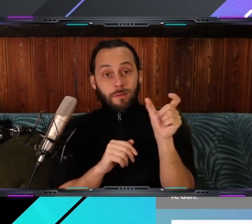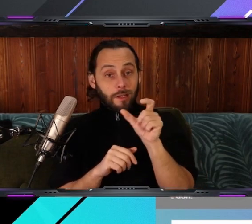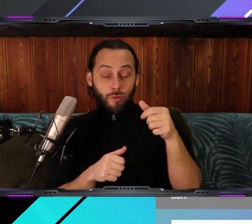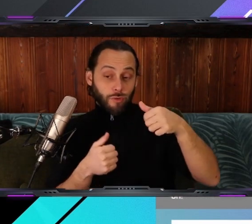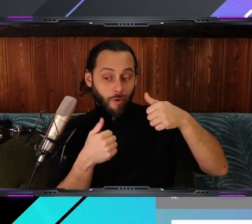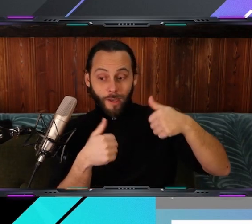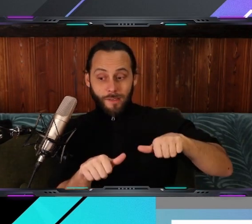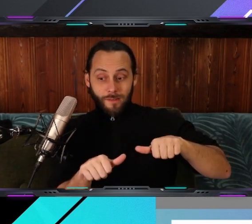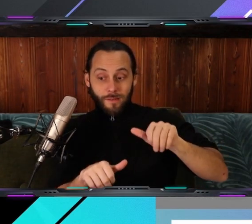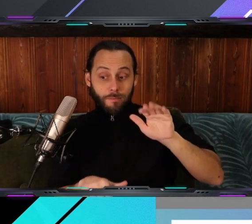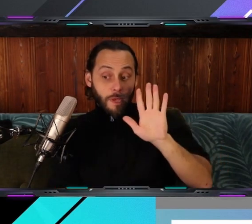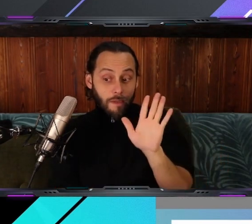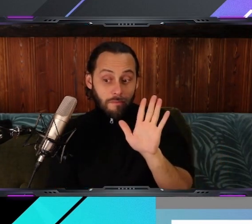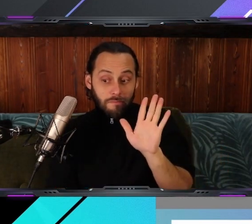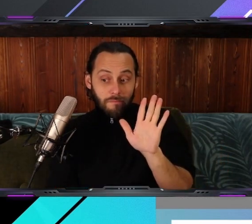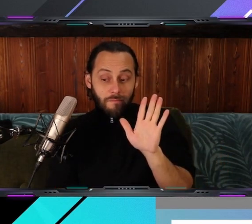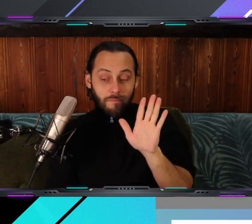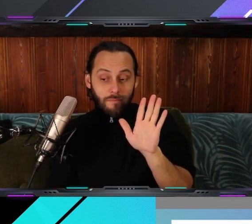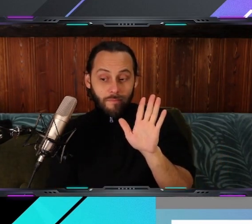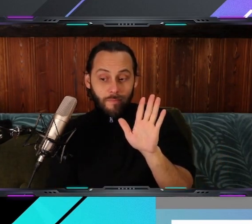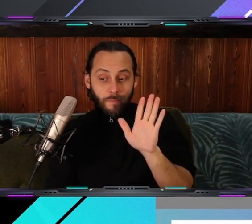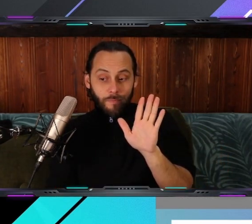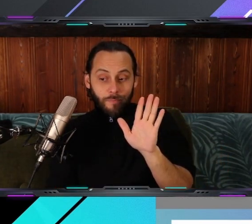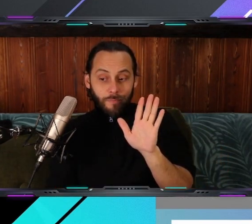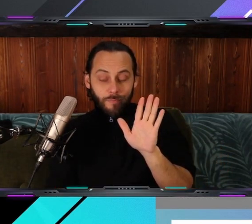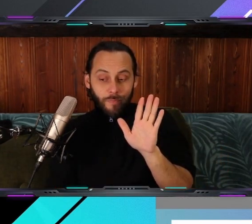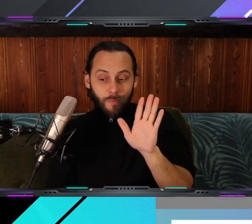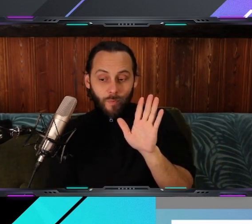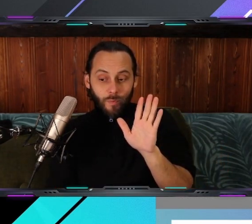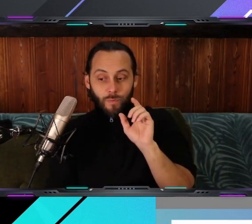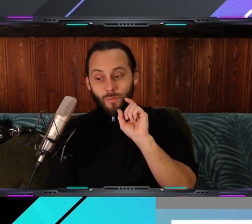Hôpital, quelque temps reste, mais